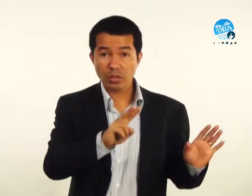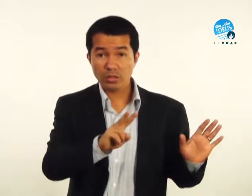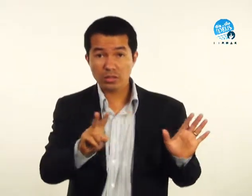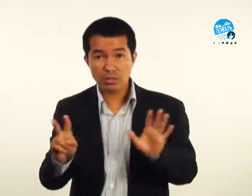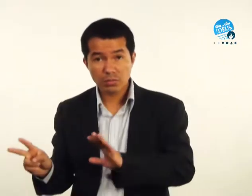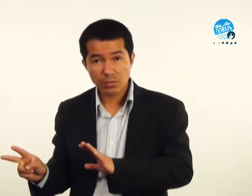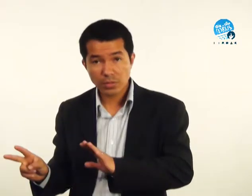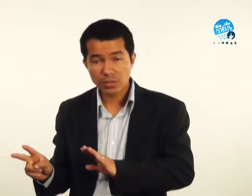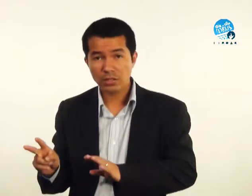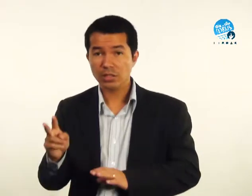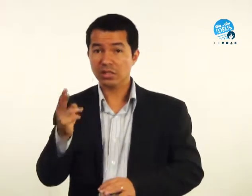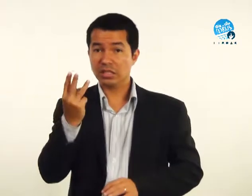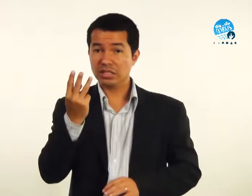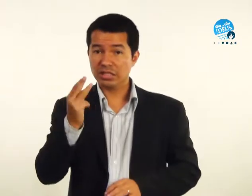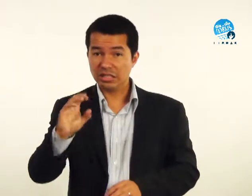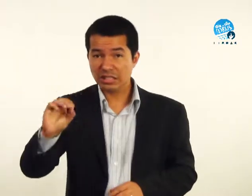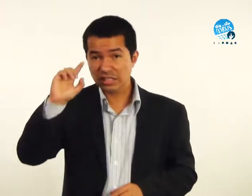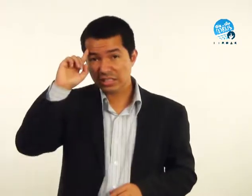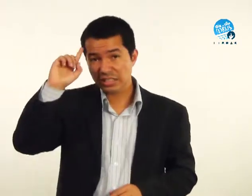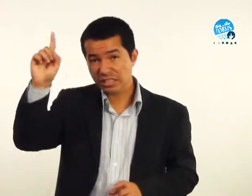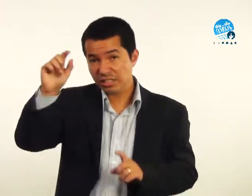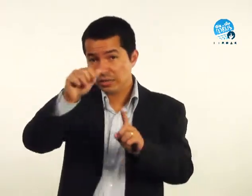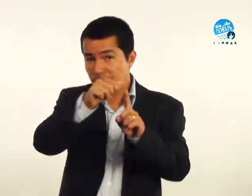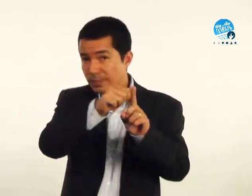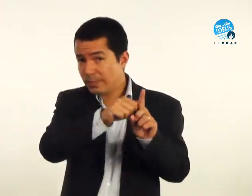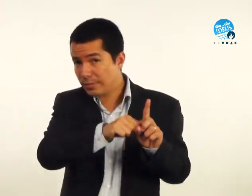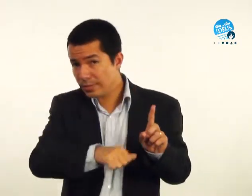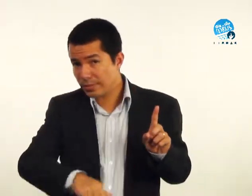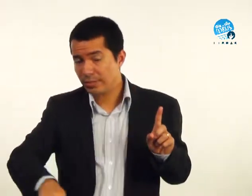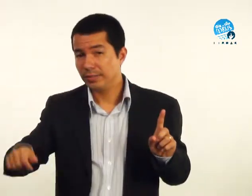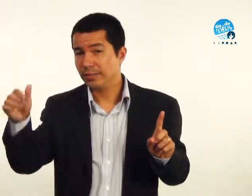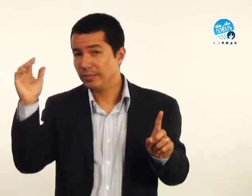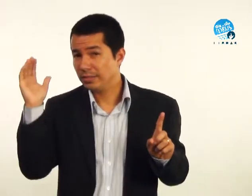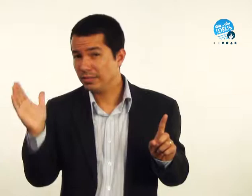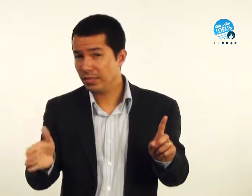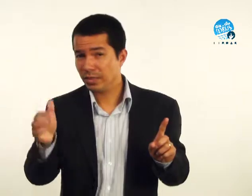E passou uma semana. E passaram-se 30 dias.